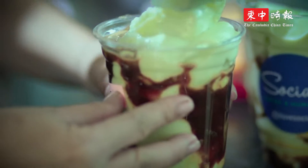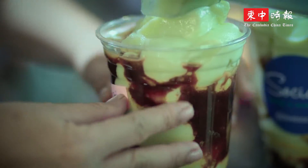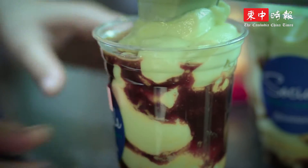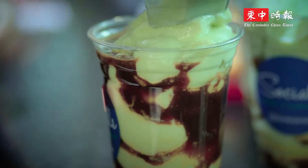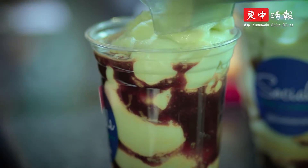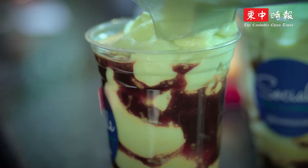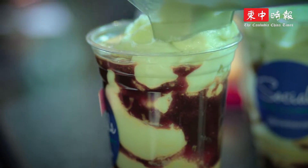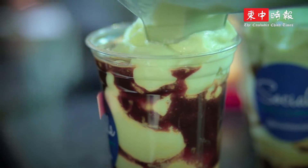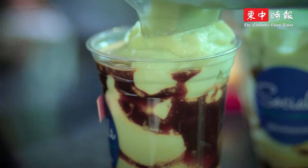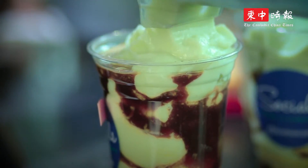做生意。